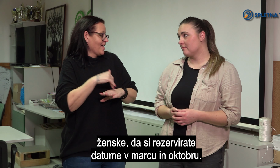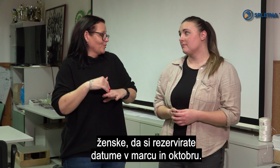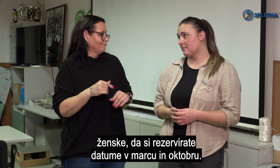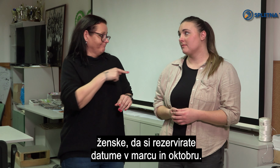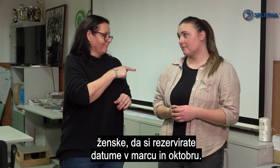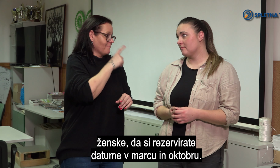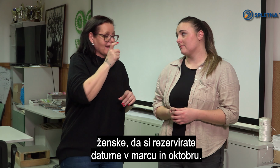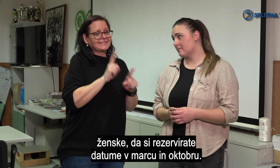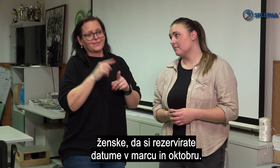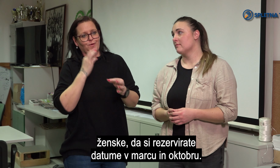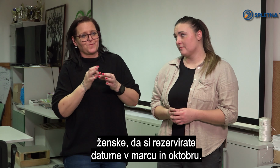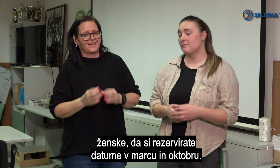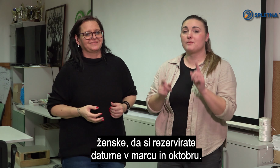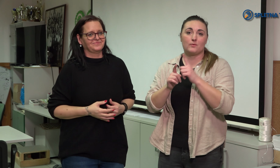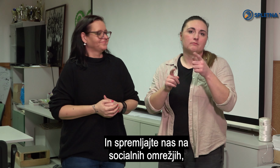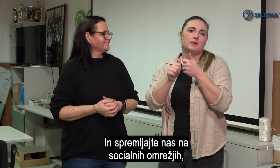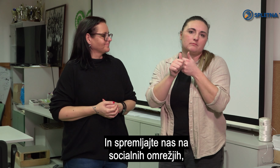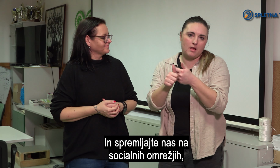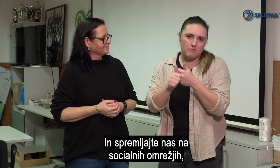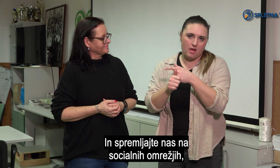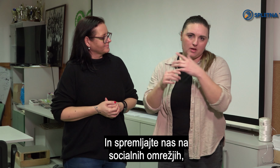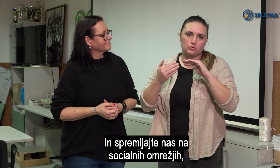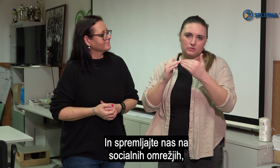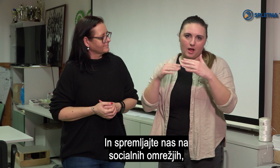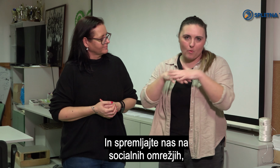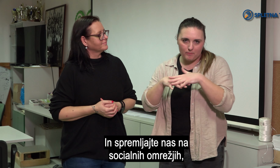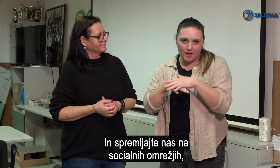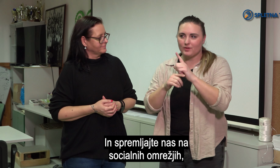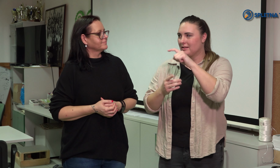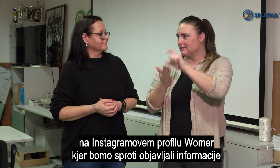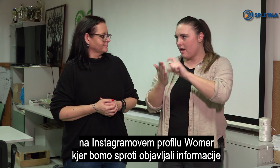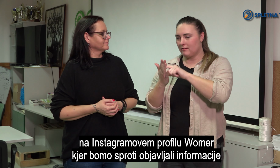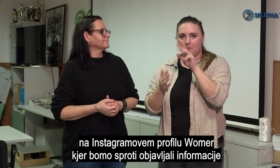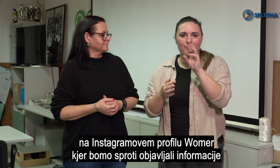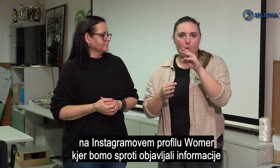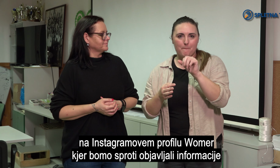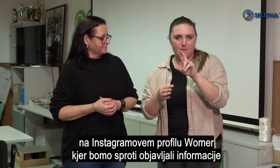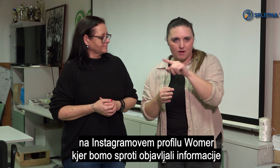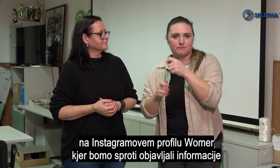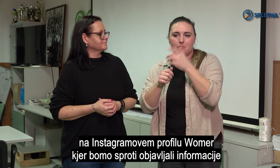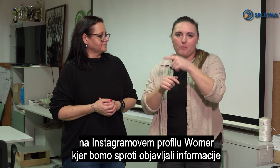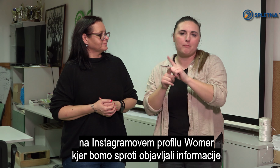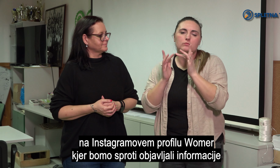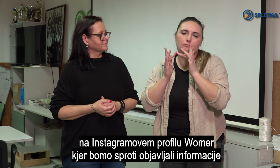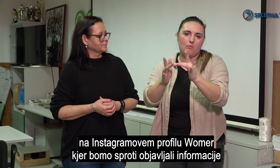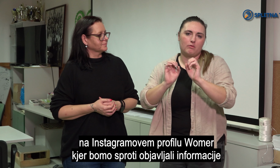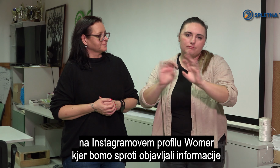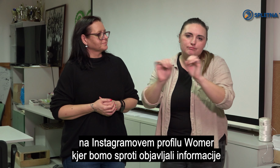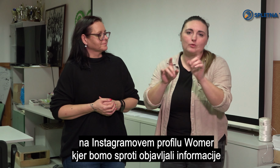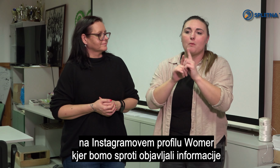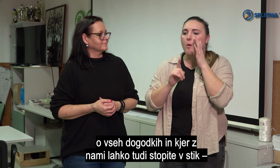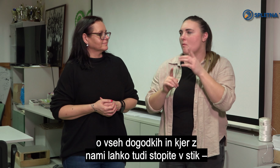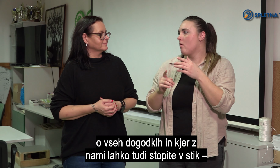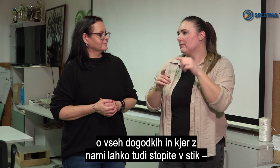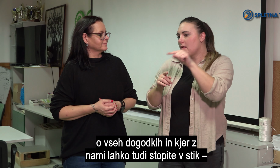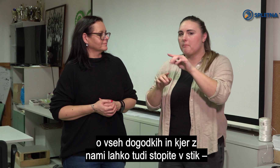in oktobru. In spremljajte nas na socialnih omrežjih, na Instagram profilu Womer, kjer bomo sproti